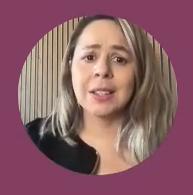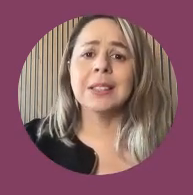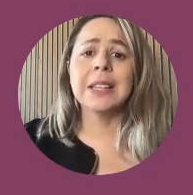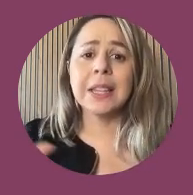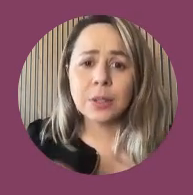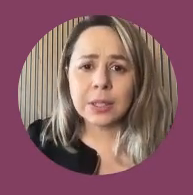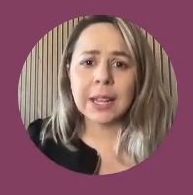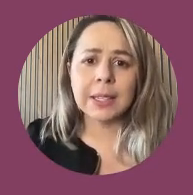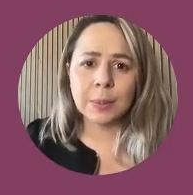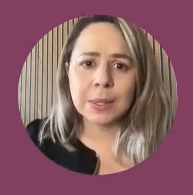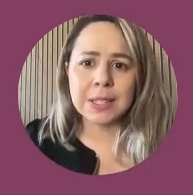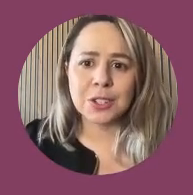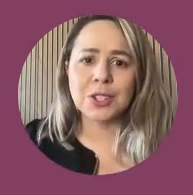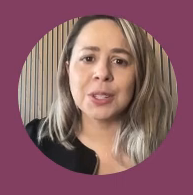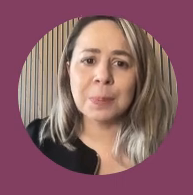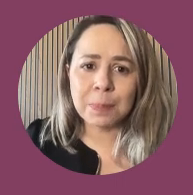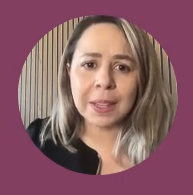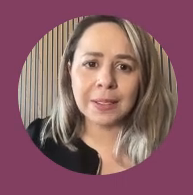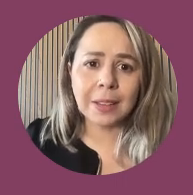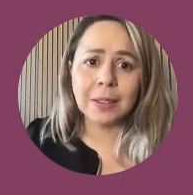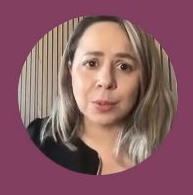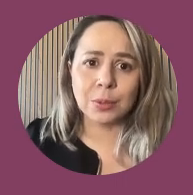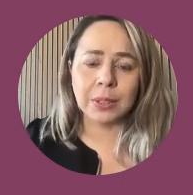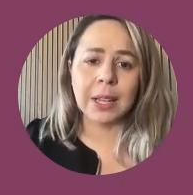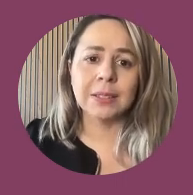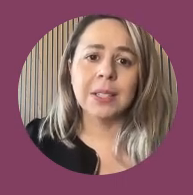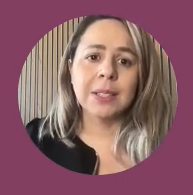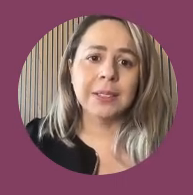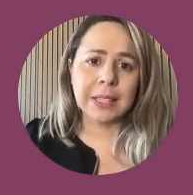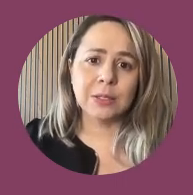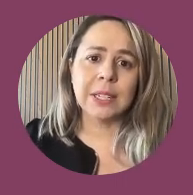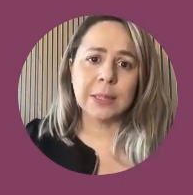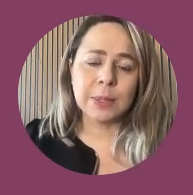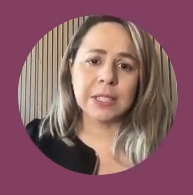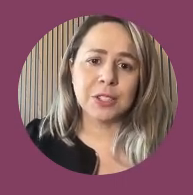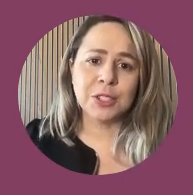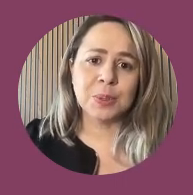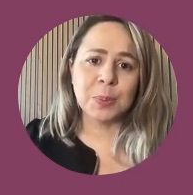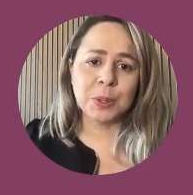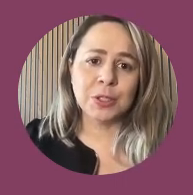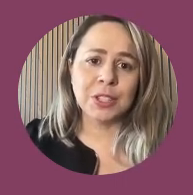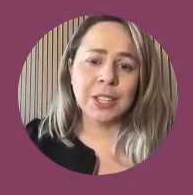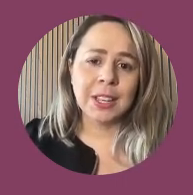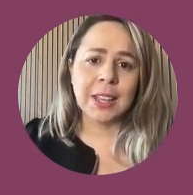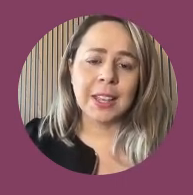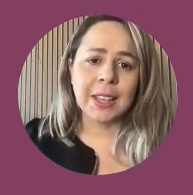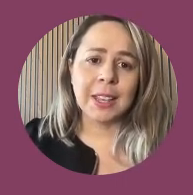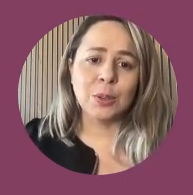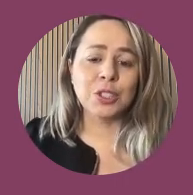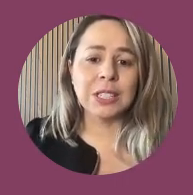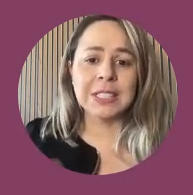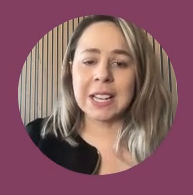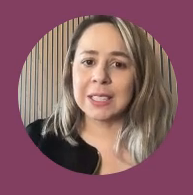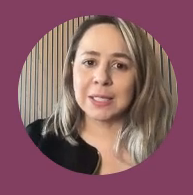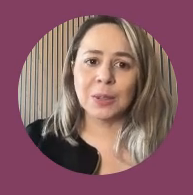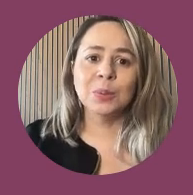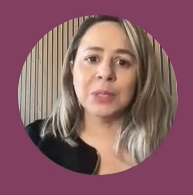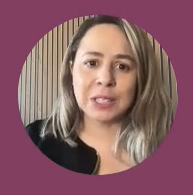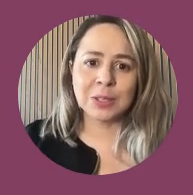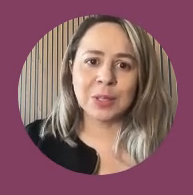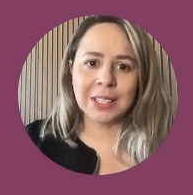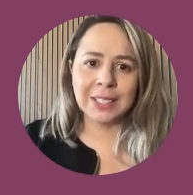gírias, dentro da Libras a gente também tem isso, tá? Dentro da Libras a gente pode utilizar